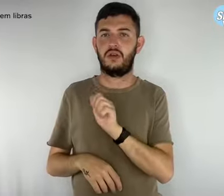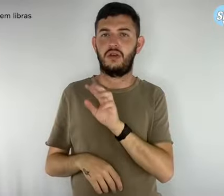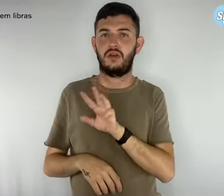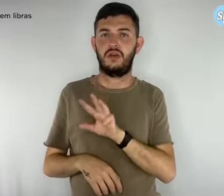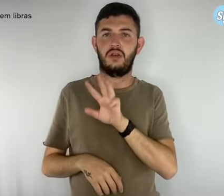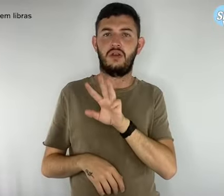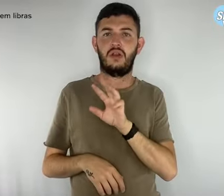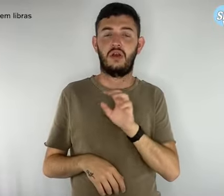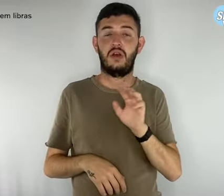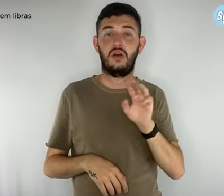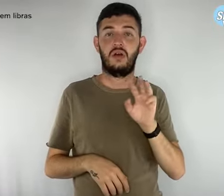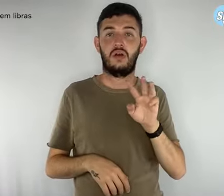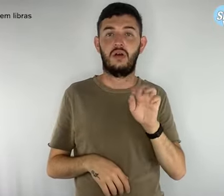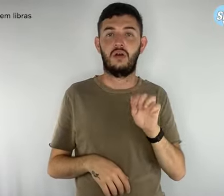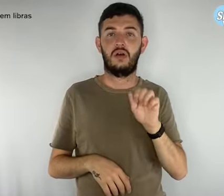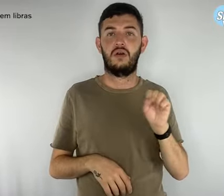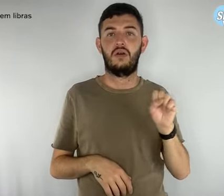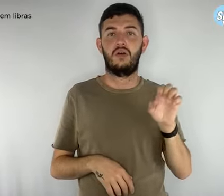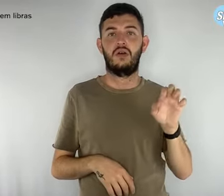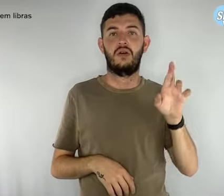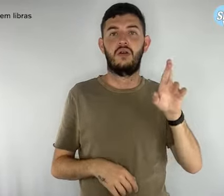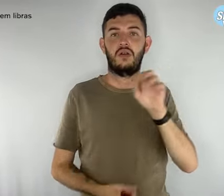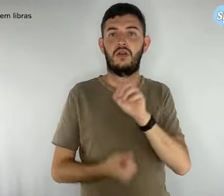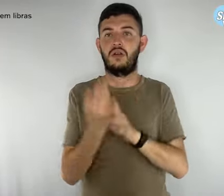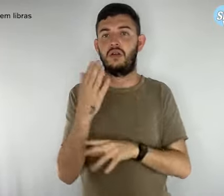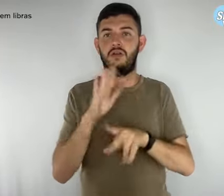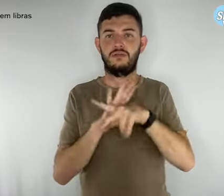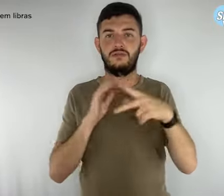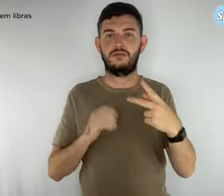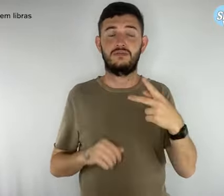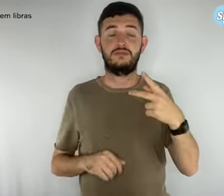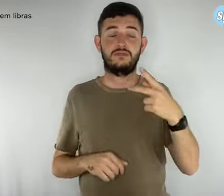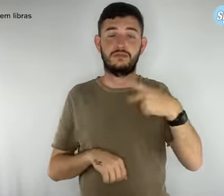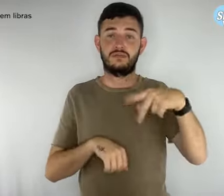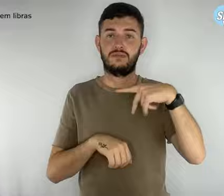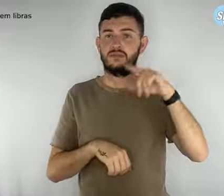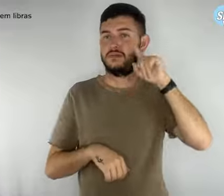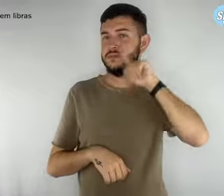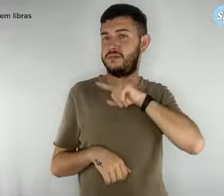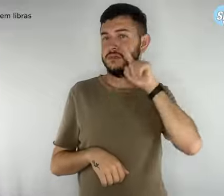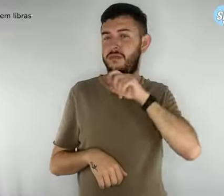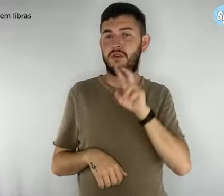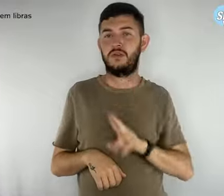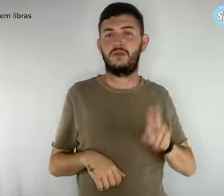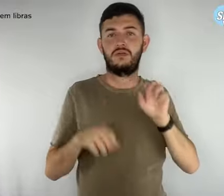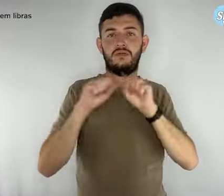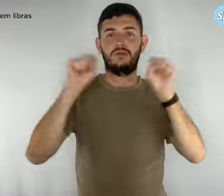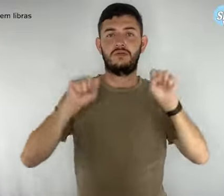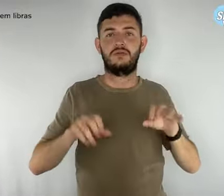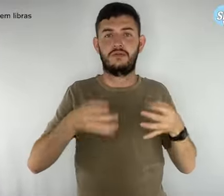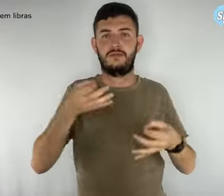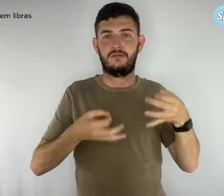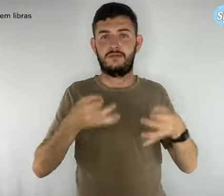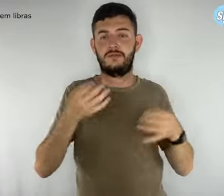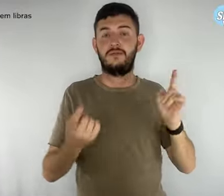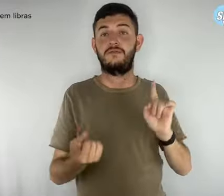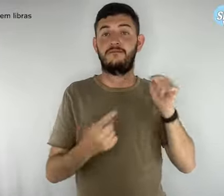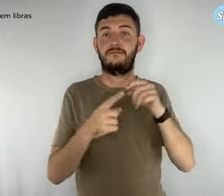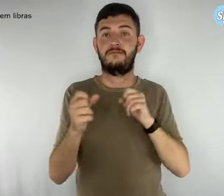lawfare, criado nos Estados Unidos e que utiliza o sistema judicial como instrumento para aplicar